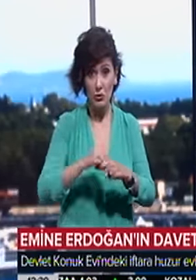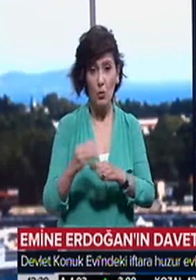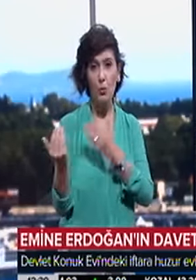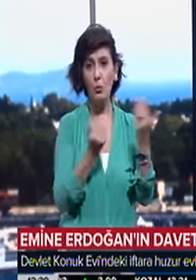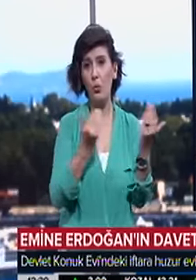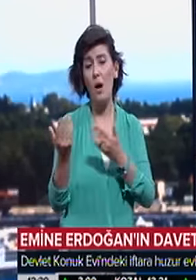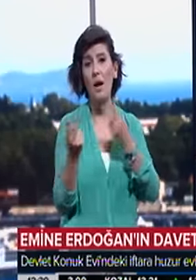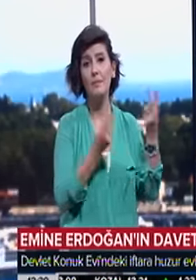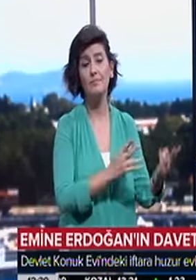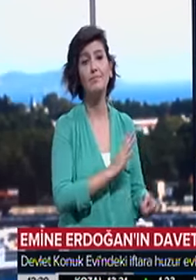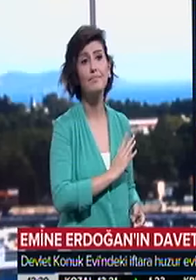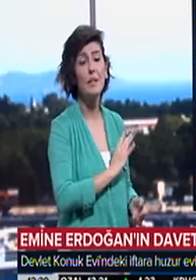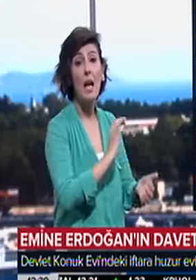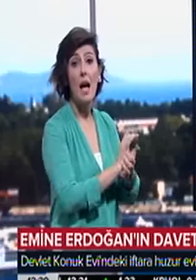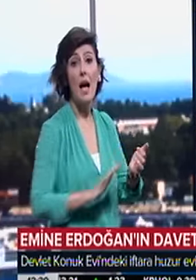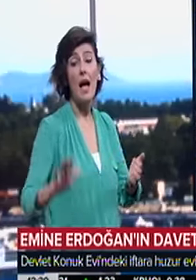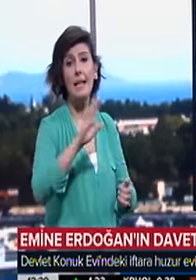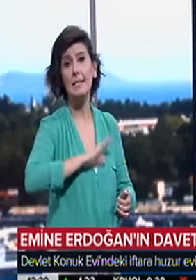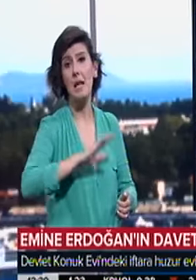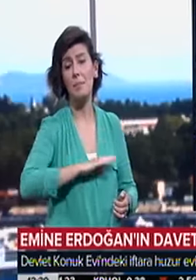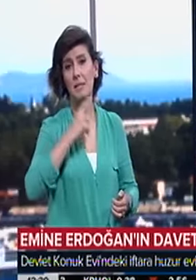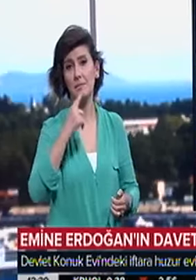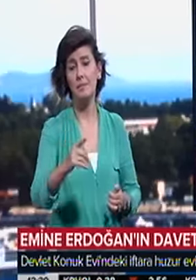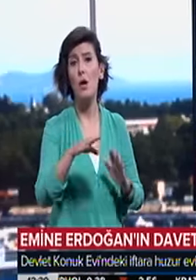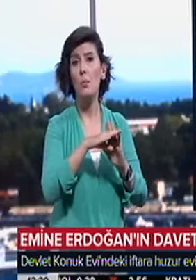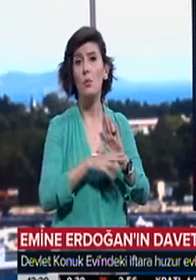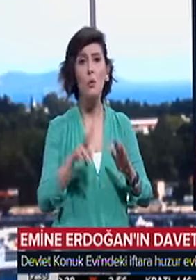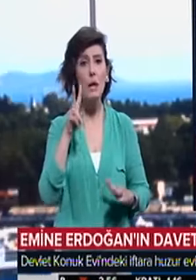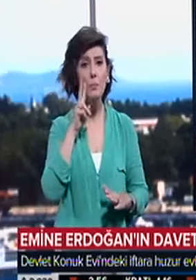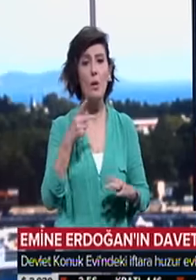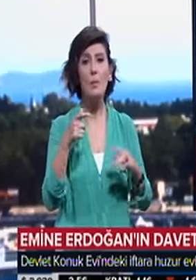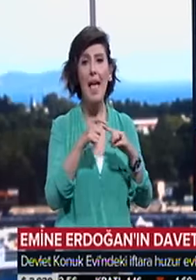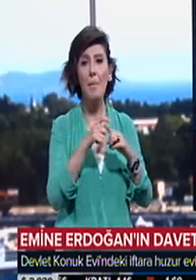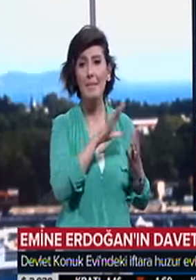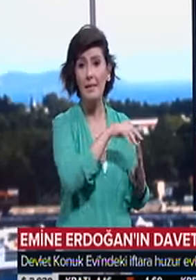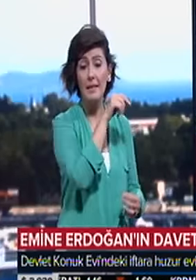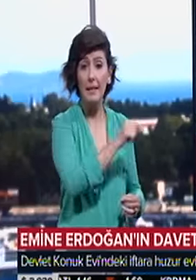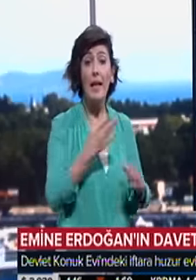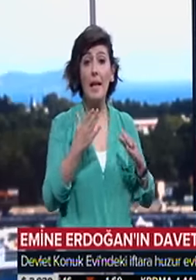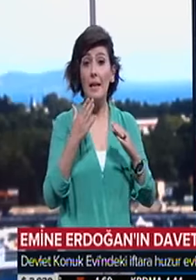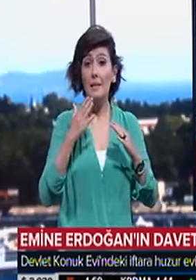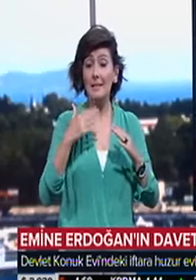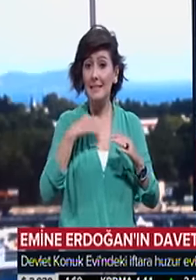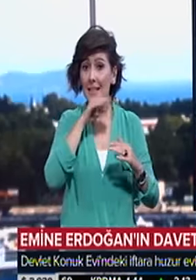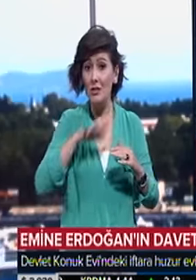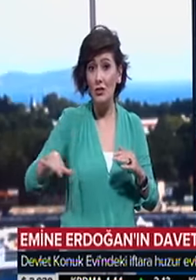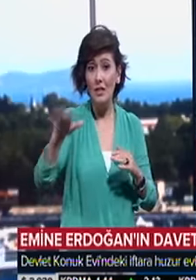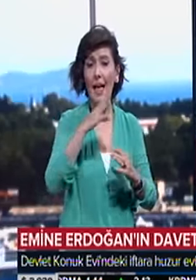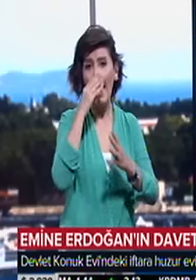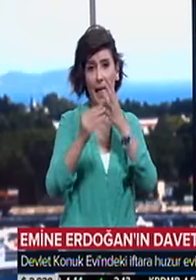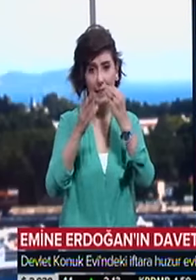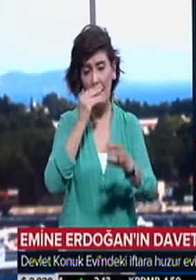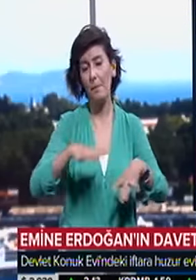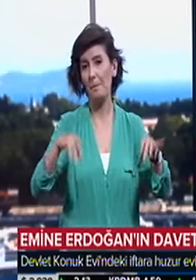için duaya davet etti, ailelerine sabırlar diledi. Program sonunda Emine Erdoğan, huzurevi sakinlerine